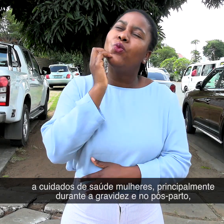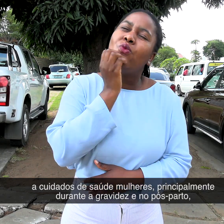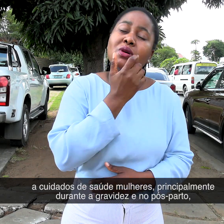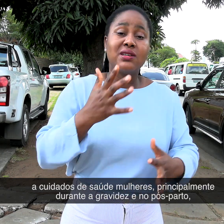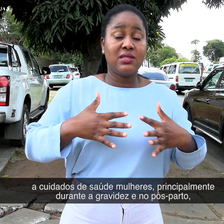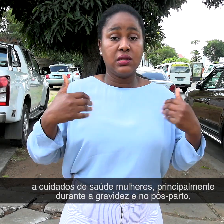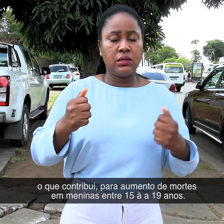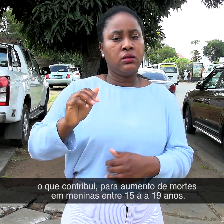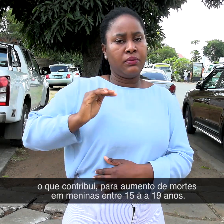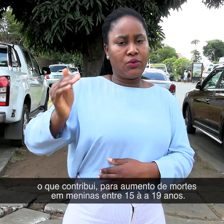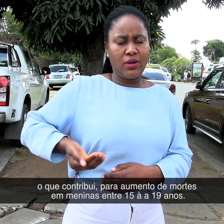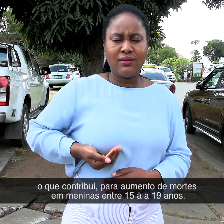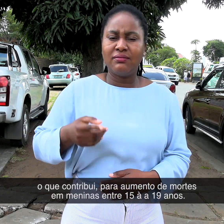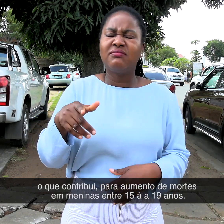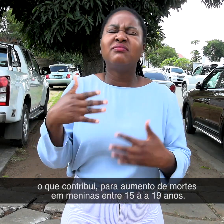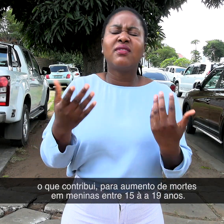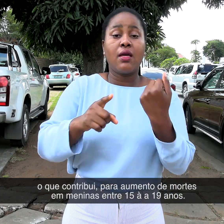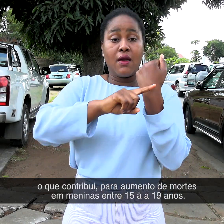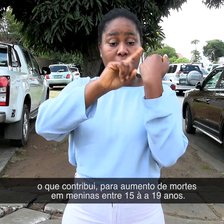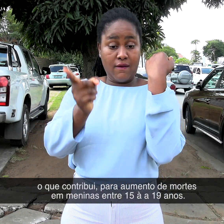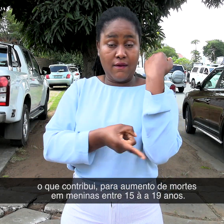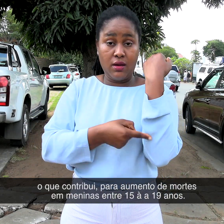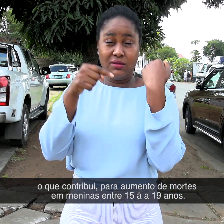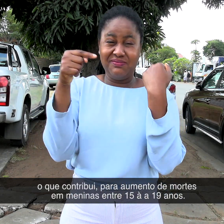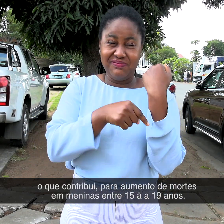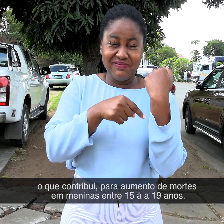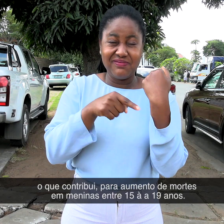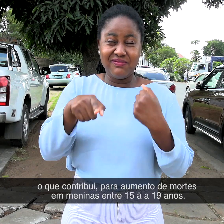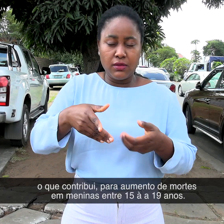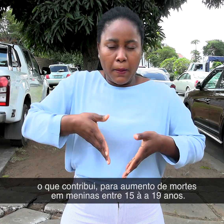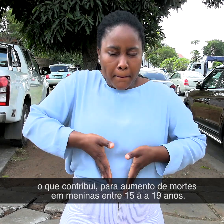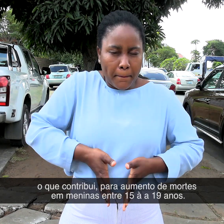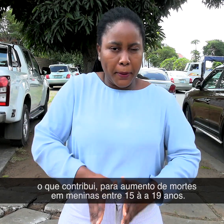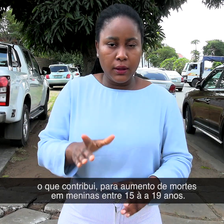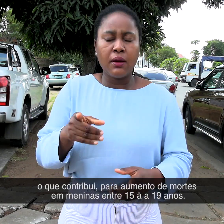O que contribui para o aumento de mortes em menino entre os 15 aos 19 anos.